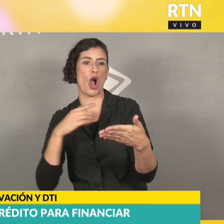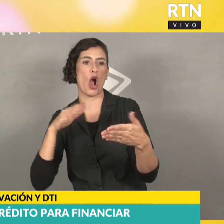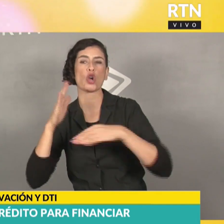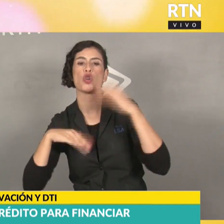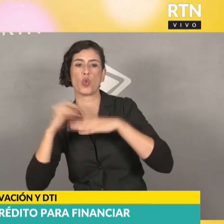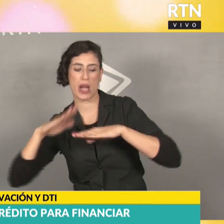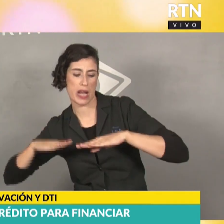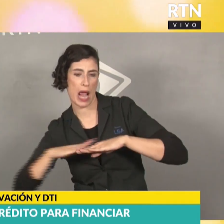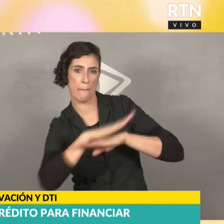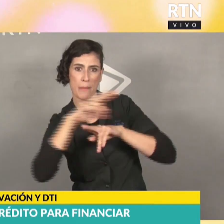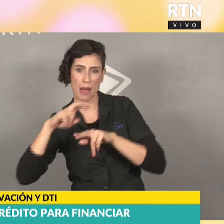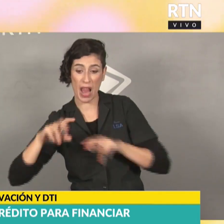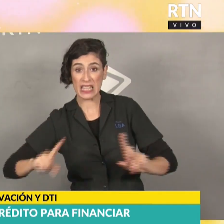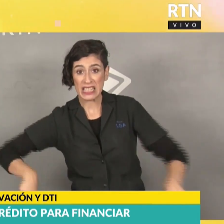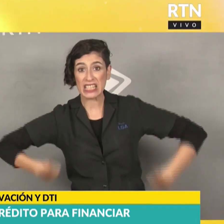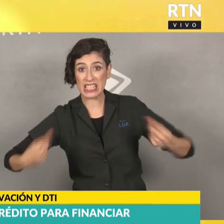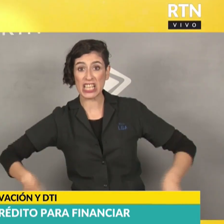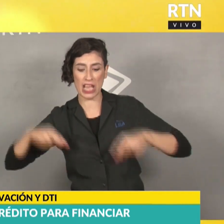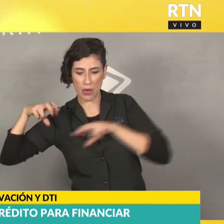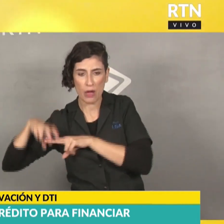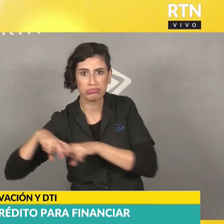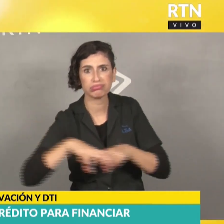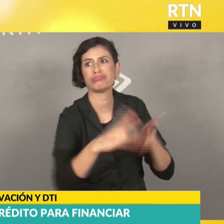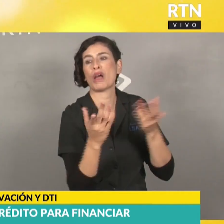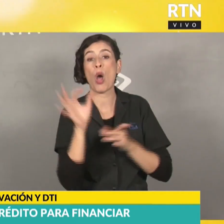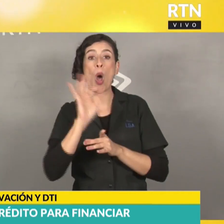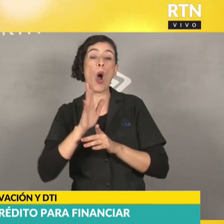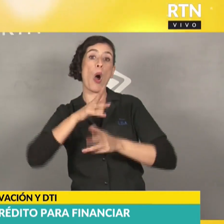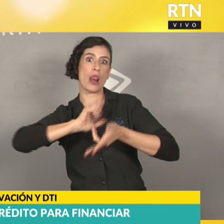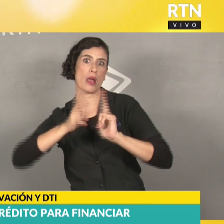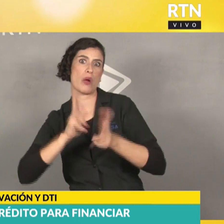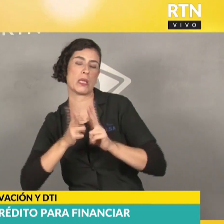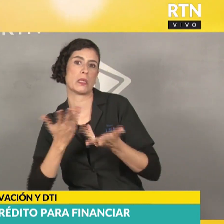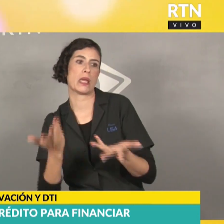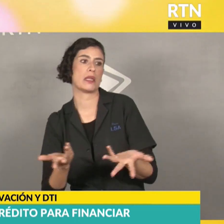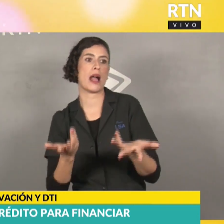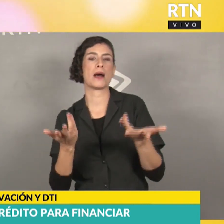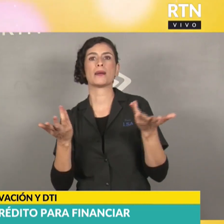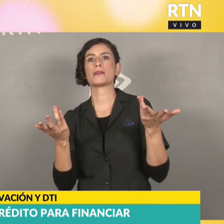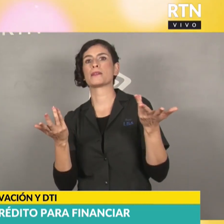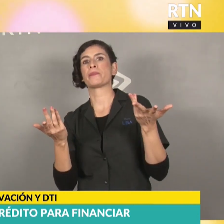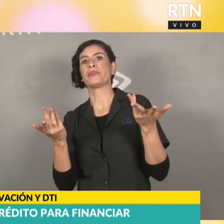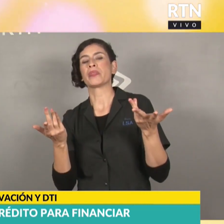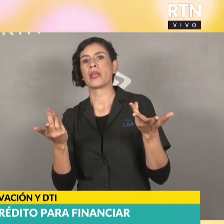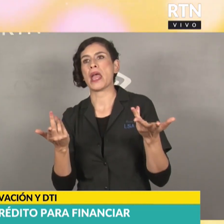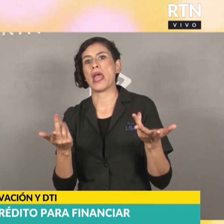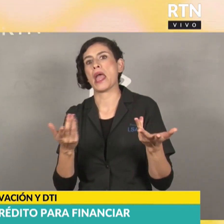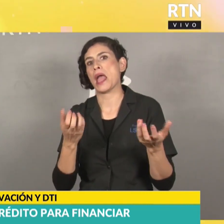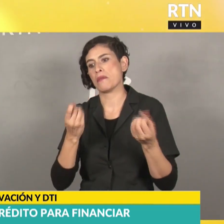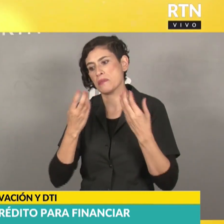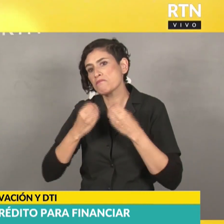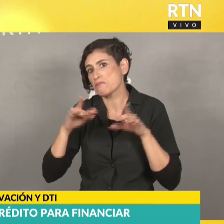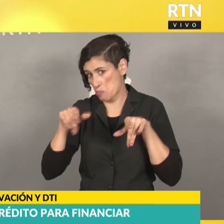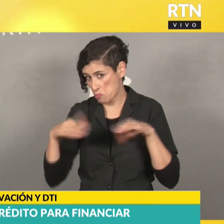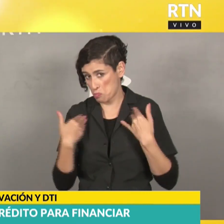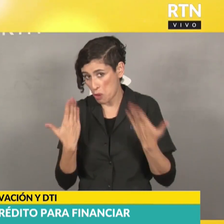rampa. Bueno, el tema de la lengua de señas, que vamos a tener que ahora ayornarnos y comenzar a trabajar,